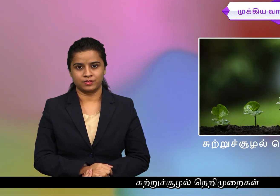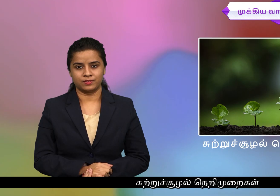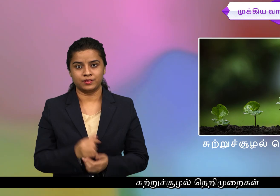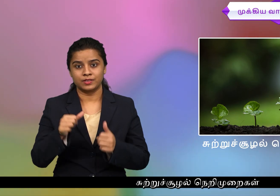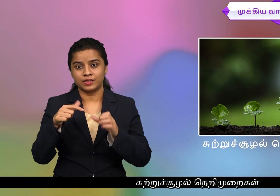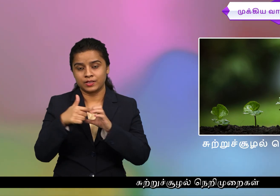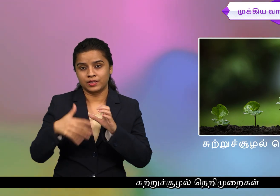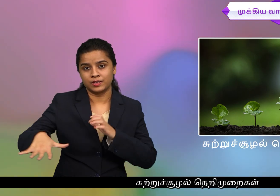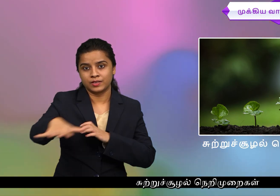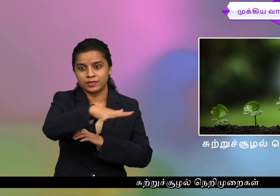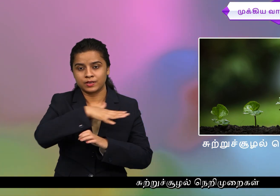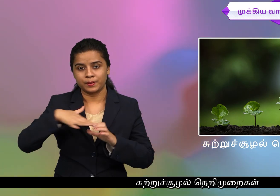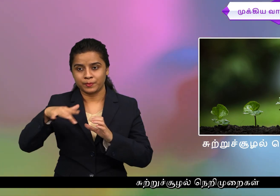சுற்றுச்சூழல் நெறிமுறைகள்.